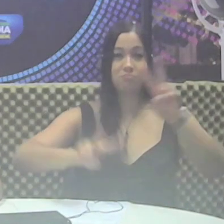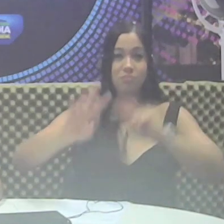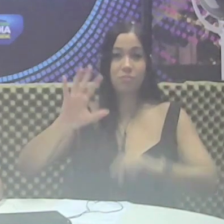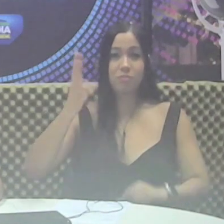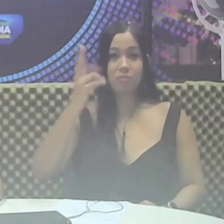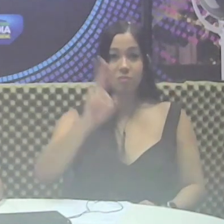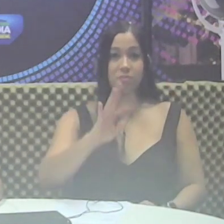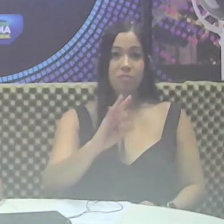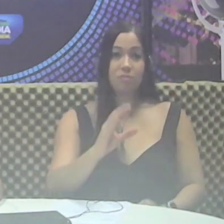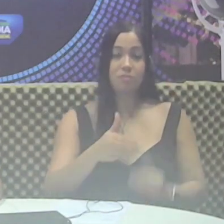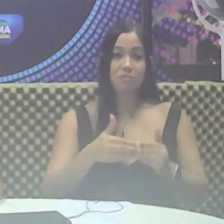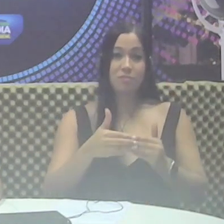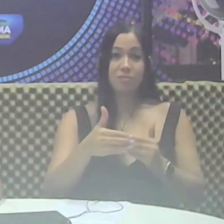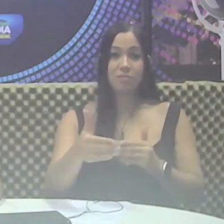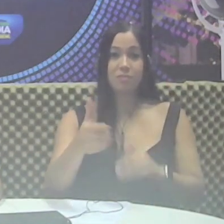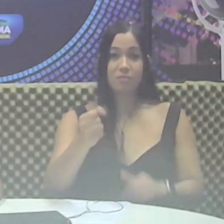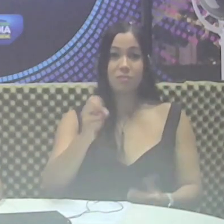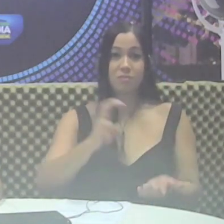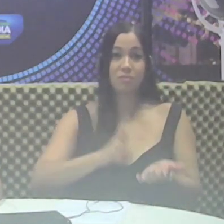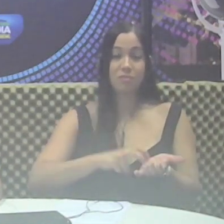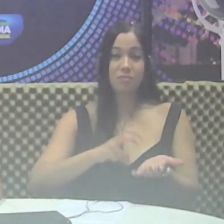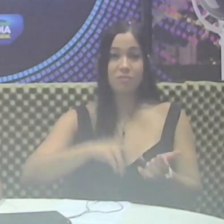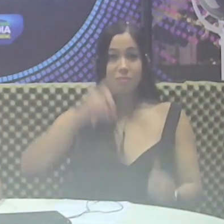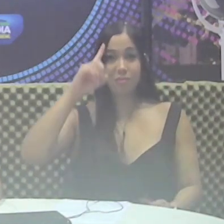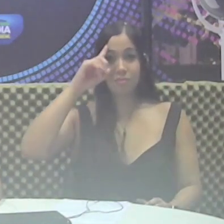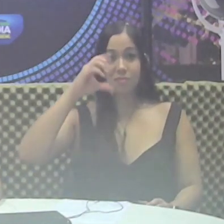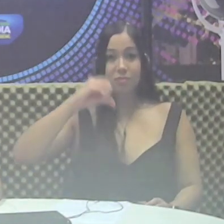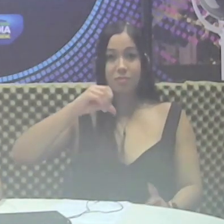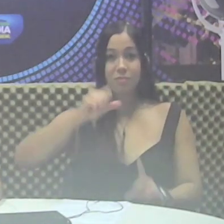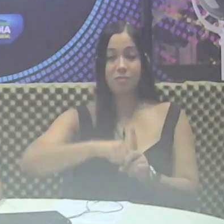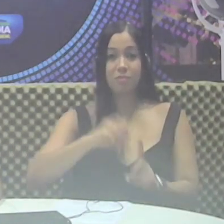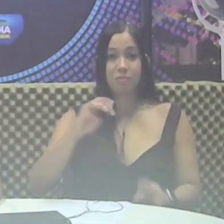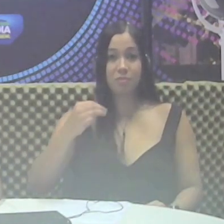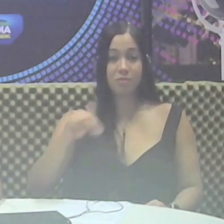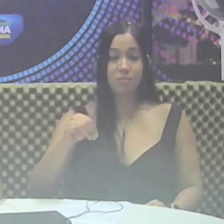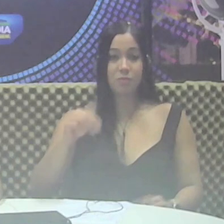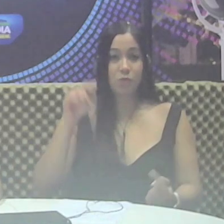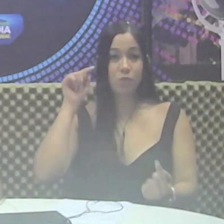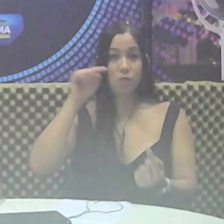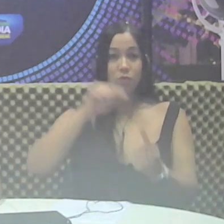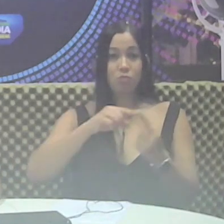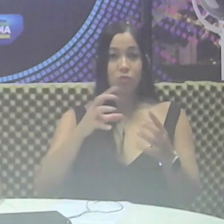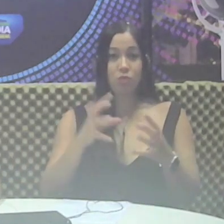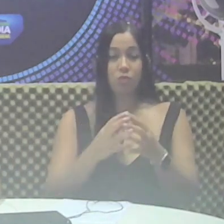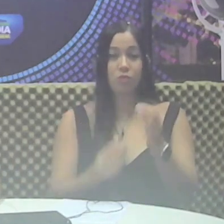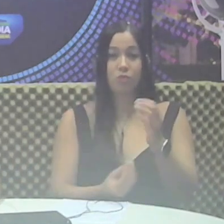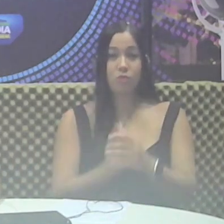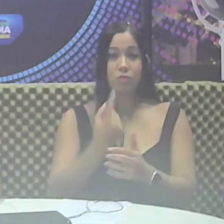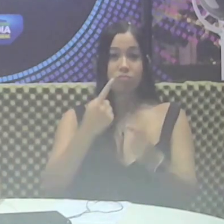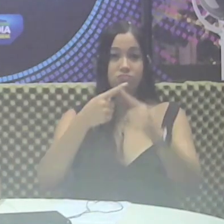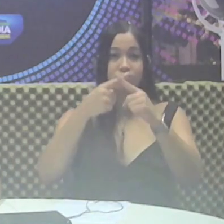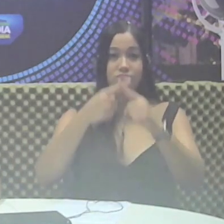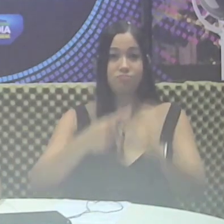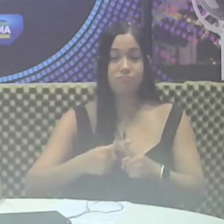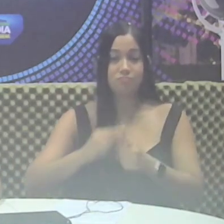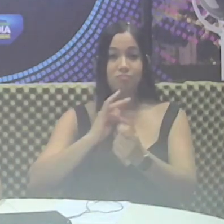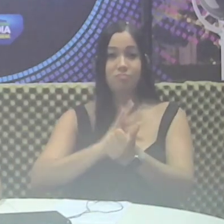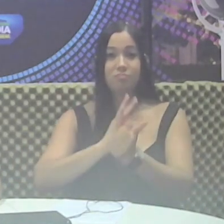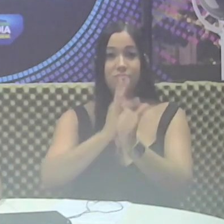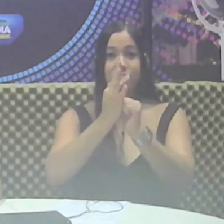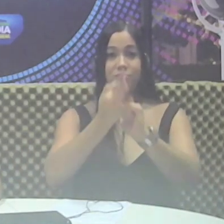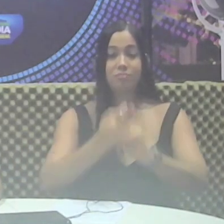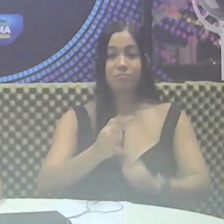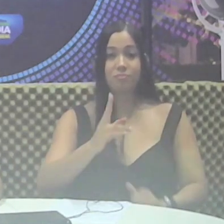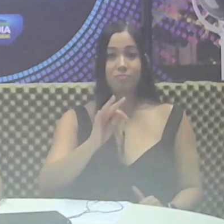no UTC a partir das 8 da manhã do dia 9 de março, com o objetivo de formar as equipes de competição da Fundação Uberlandense